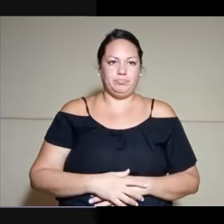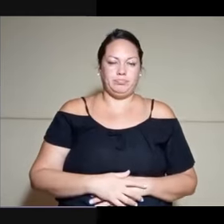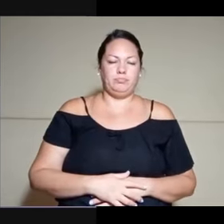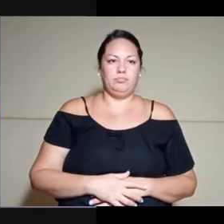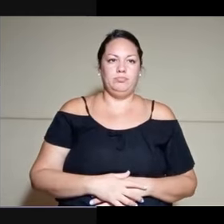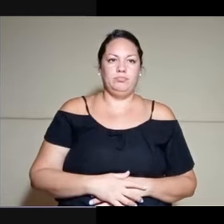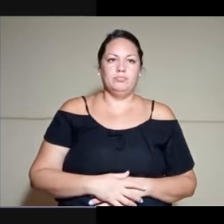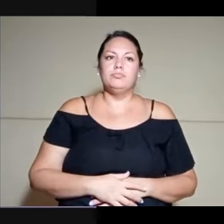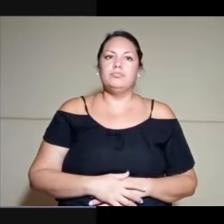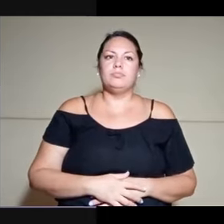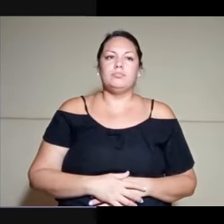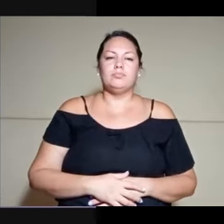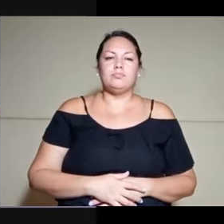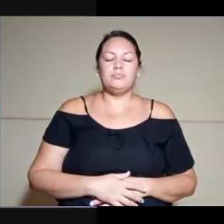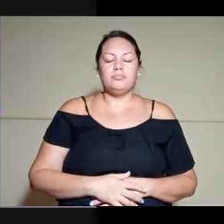¿Está?